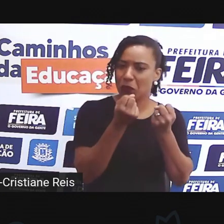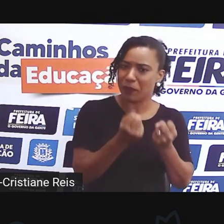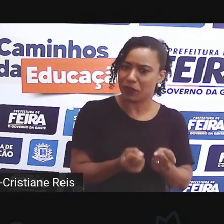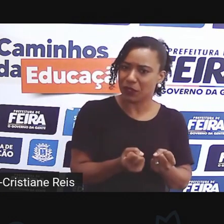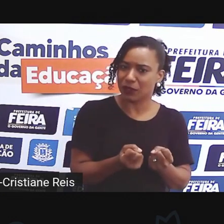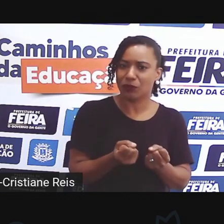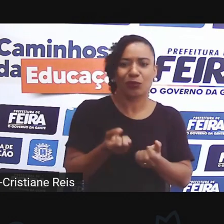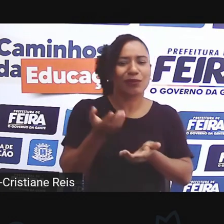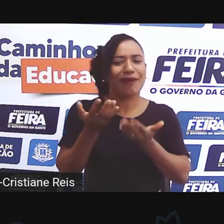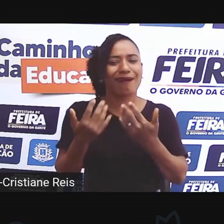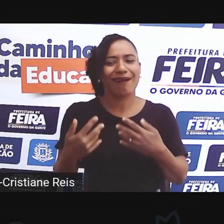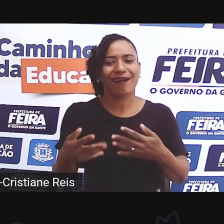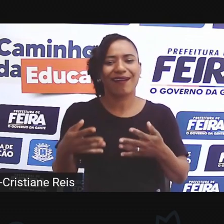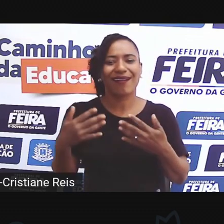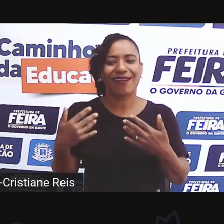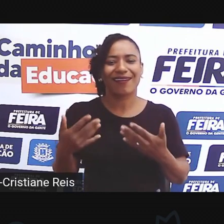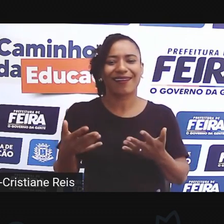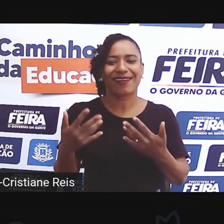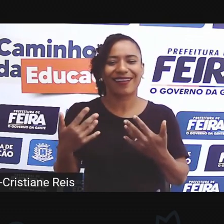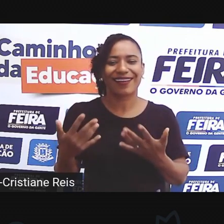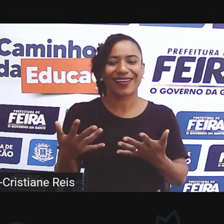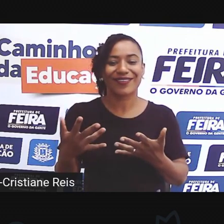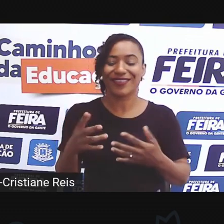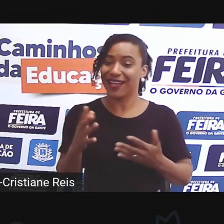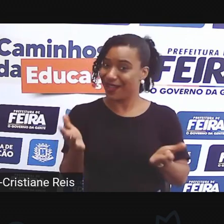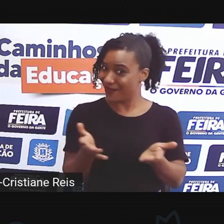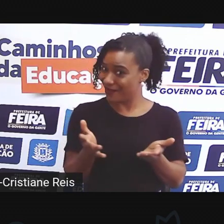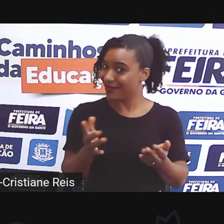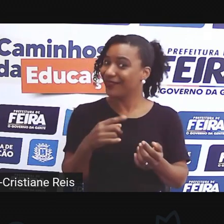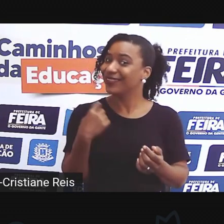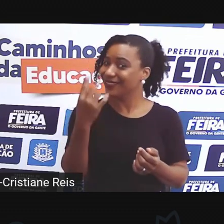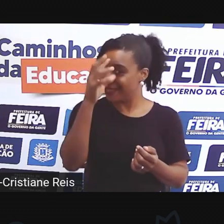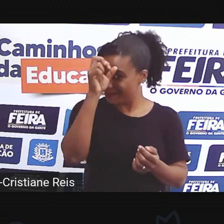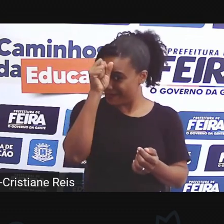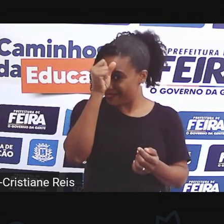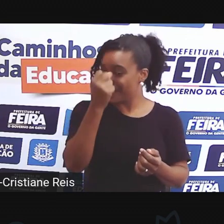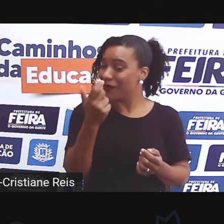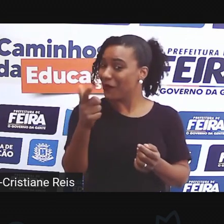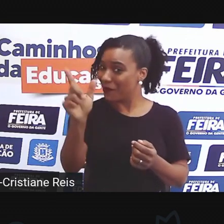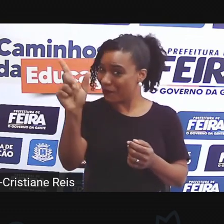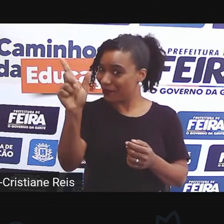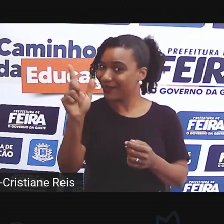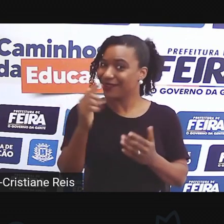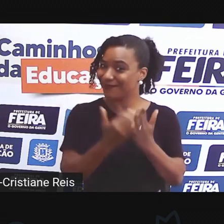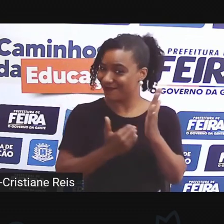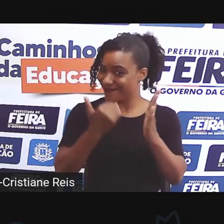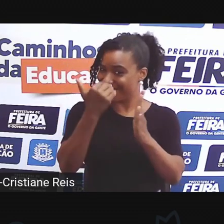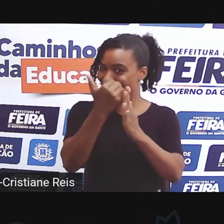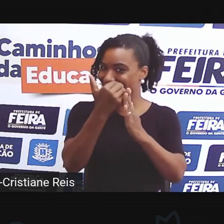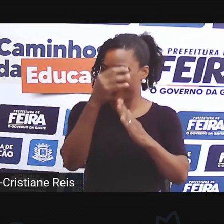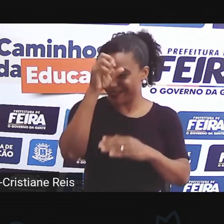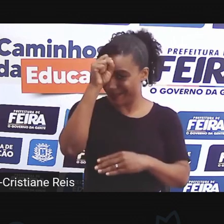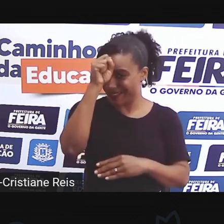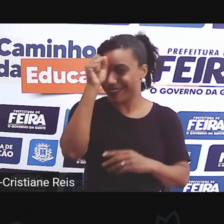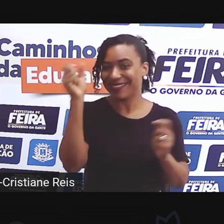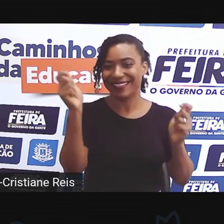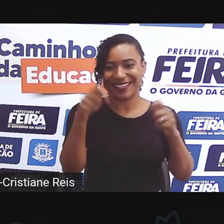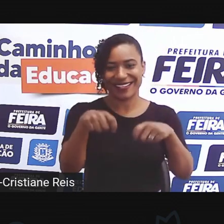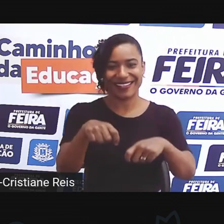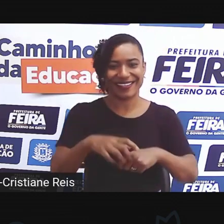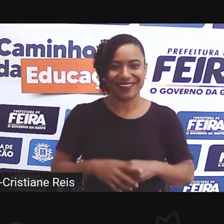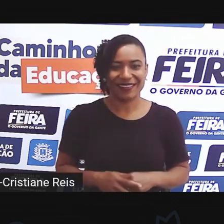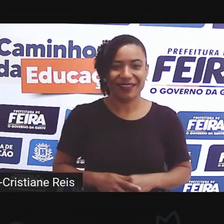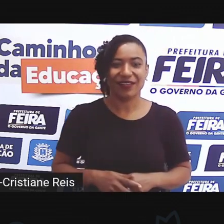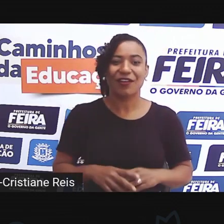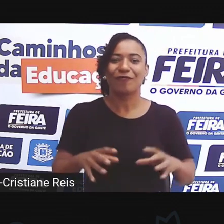leves? A gente está aprendendo outro assunto aí, hein, meninada? Quanta coisa que a gente pode aprender com a água, não é? Eu vou